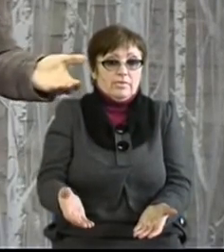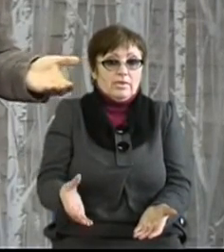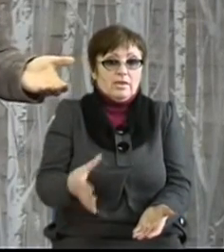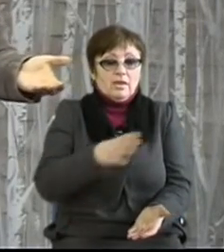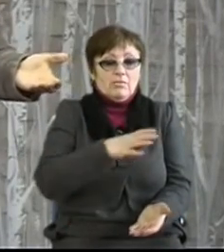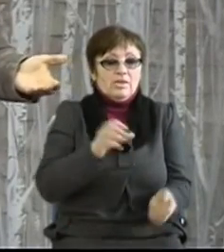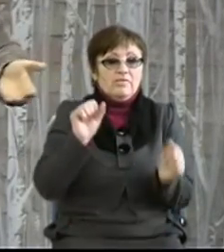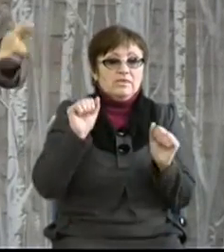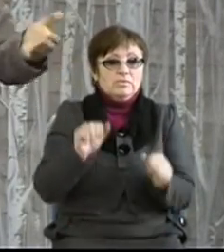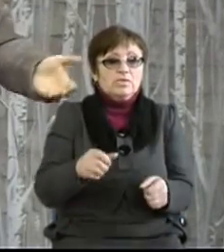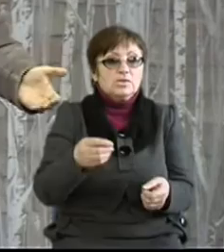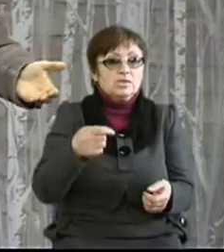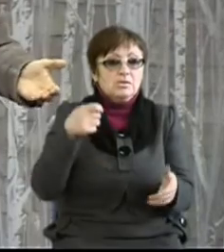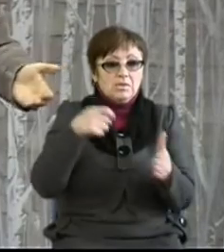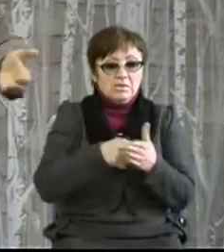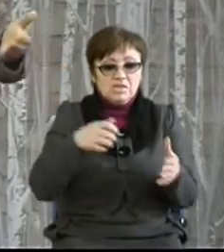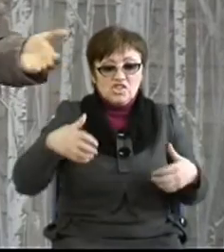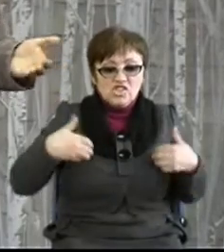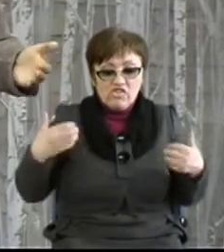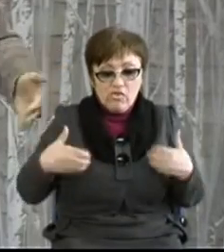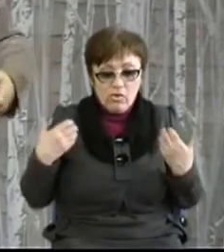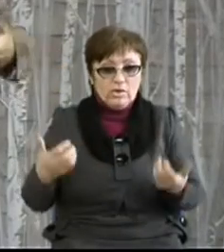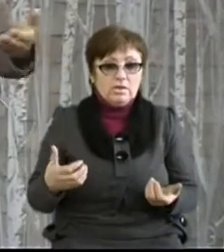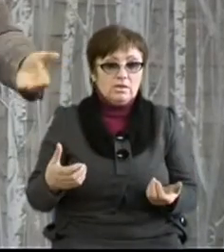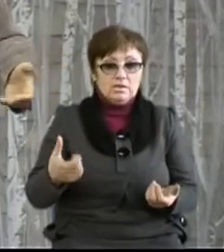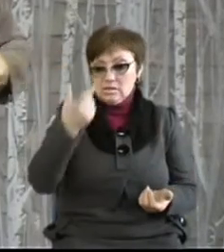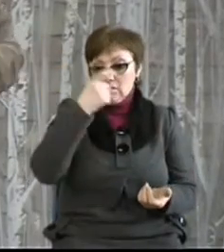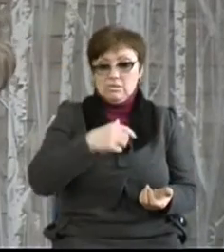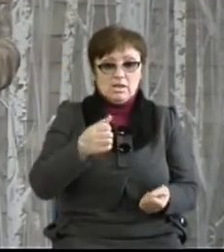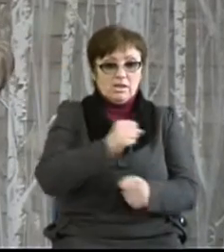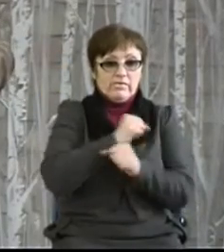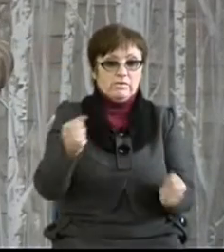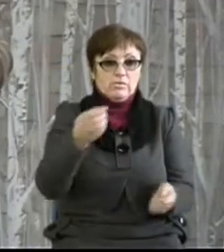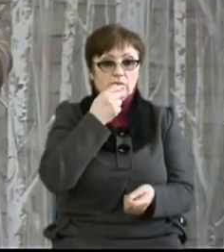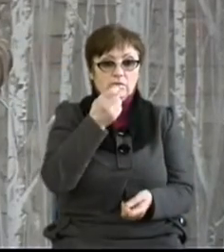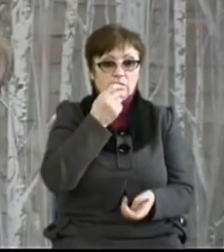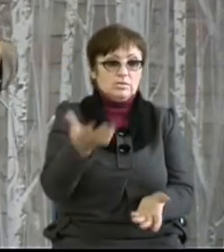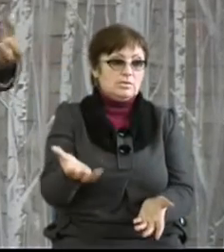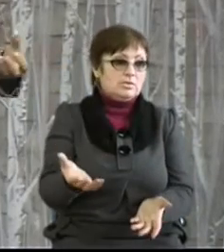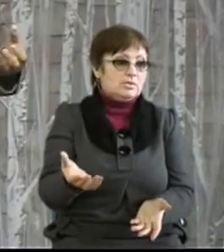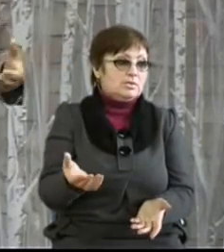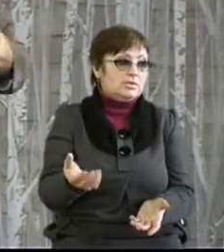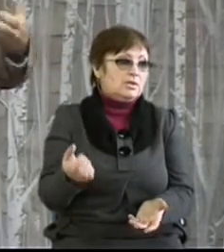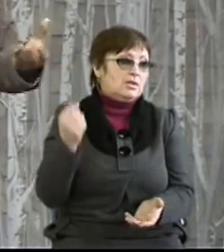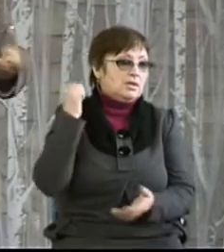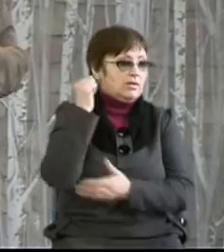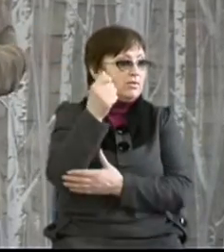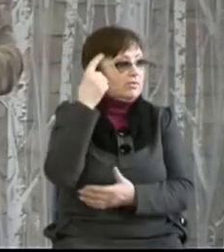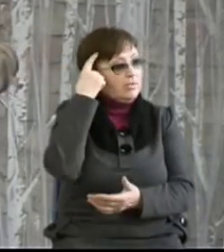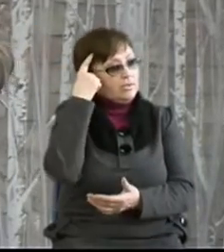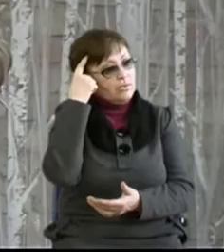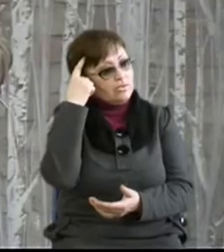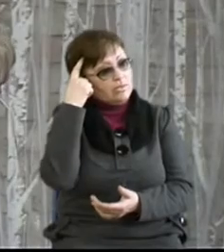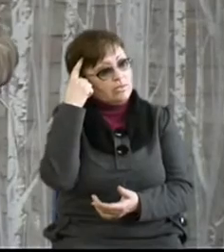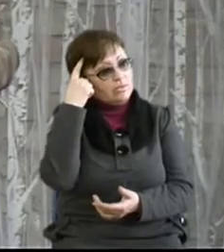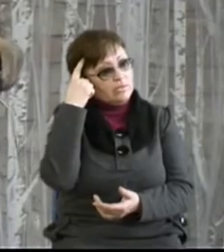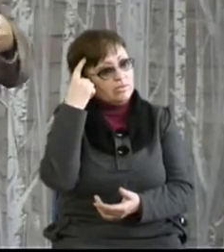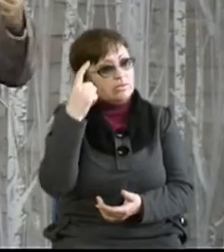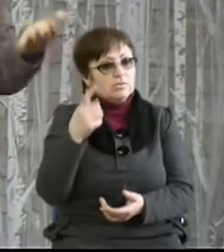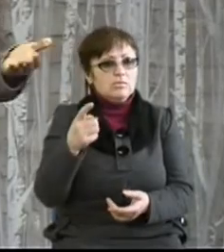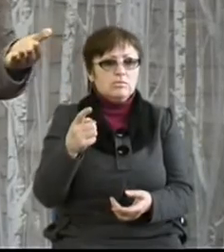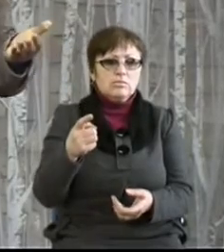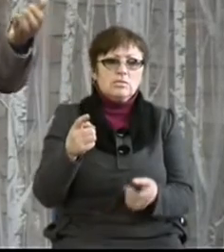не было возможности прокормить ни скота, никого, но еще и себя невозможно было прокормить. И тогда Авраам, я думаю, задумался в тот момент,